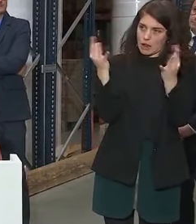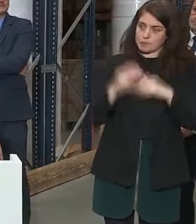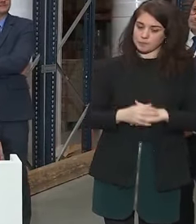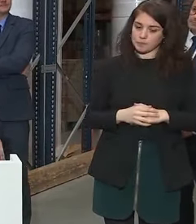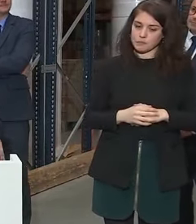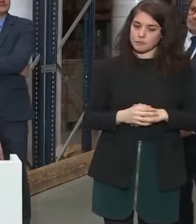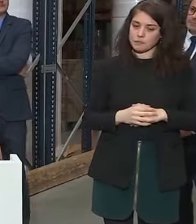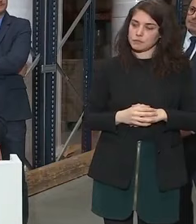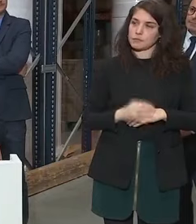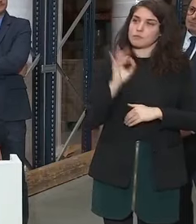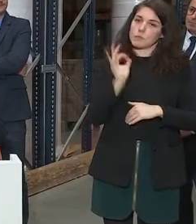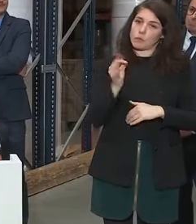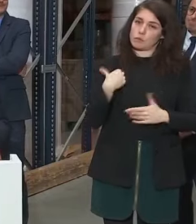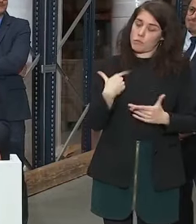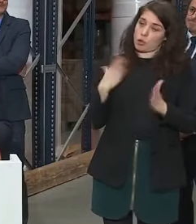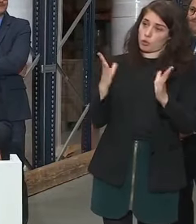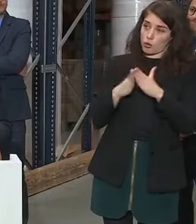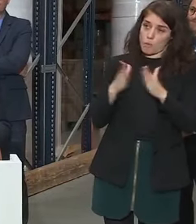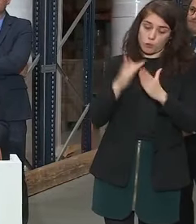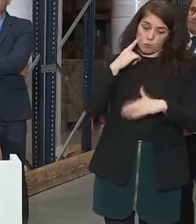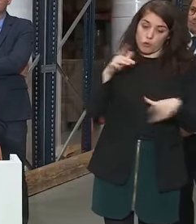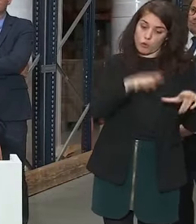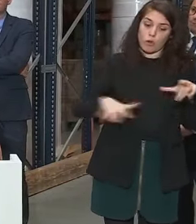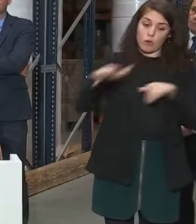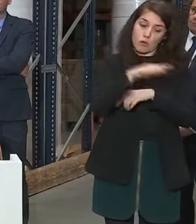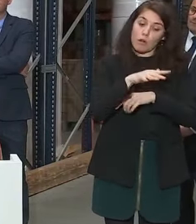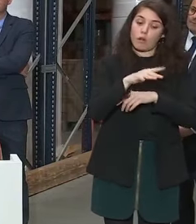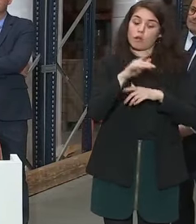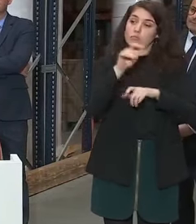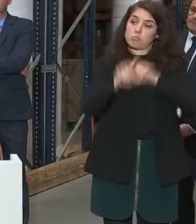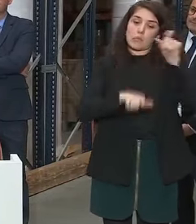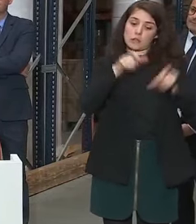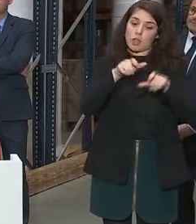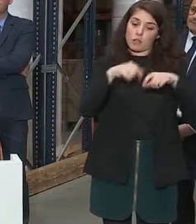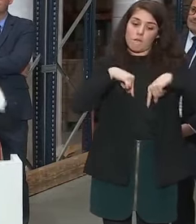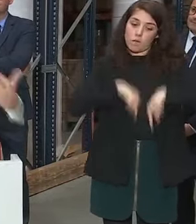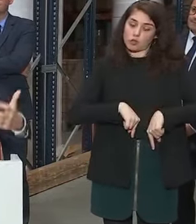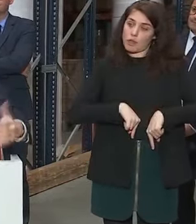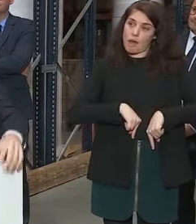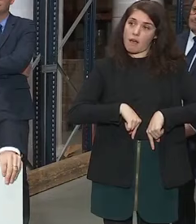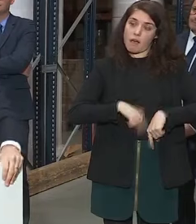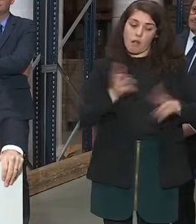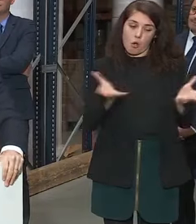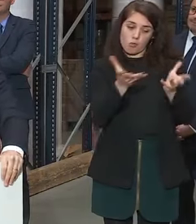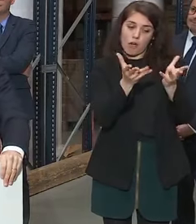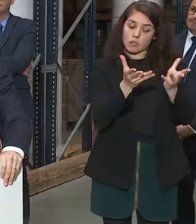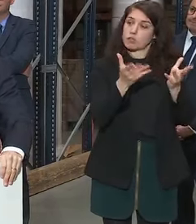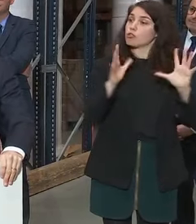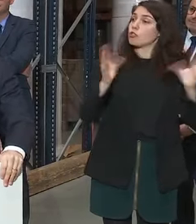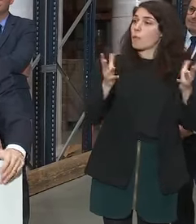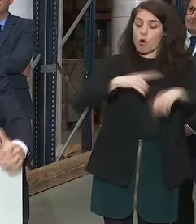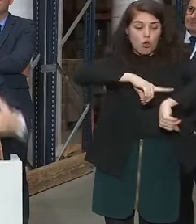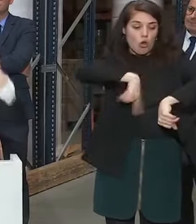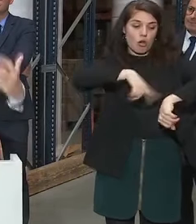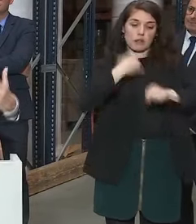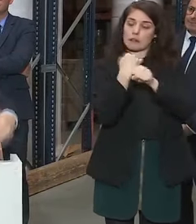à justement l'accompagnement de tous les fonctionnaires qui sont mobilisés et donc de pouvoir mieux valoriser les heures travaillées, en